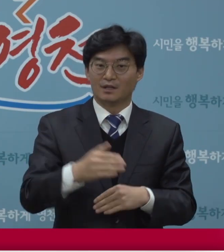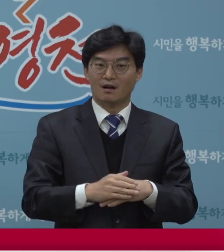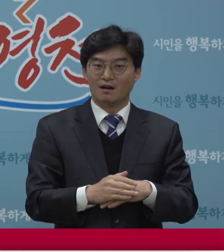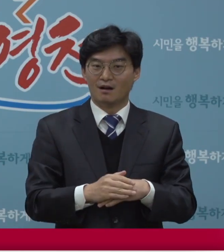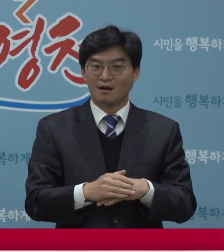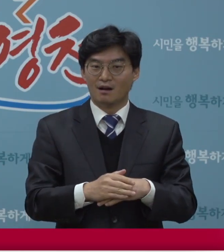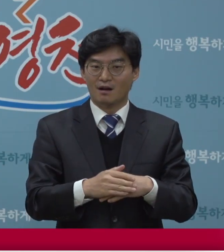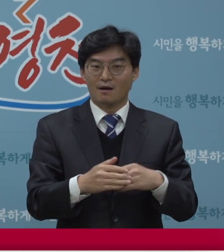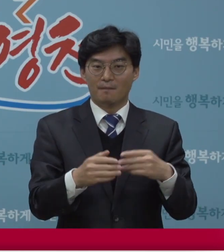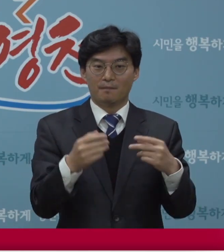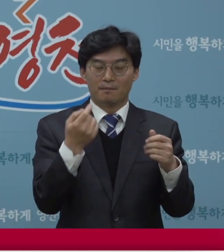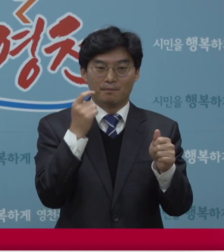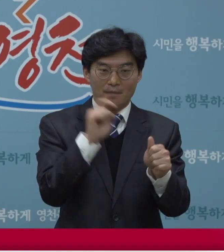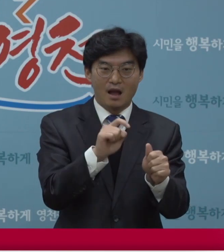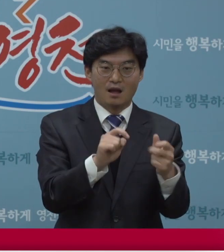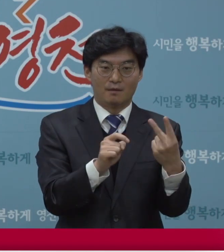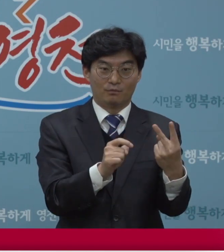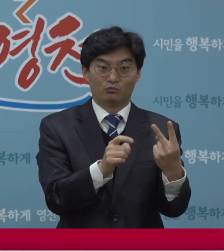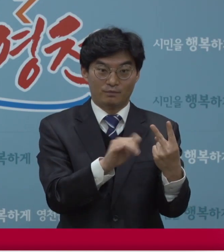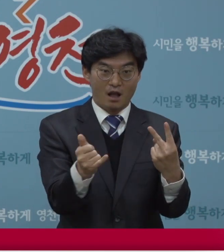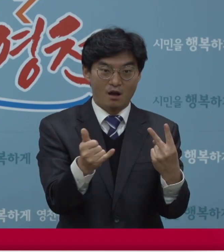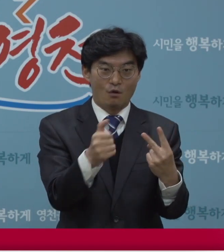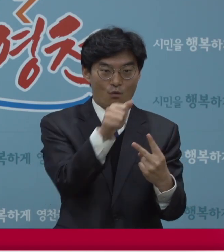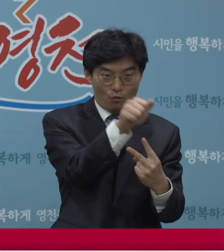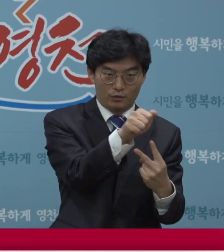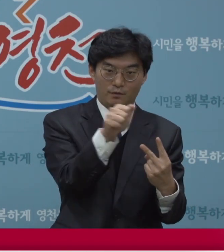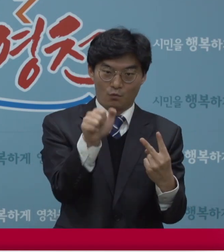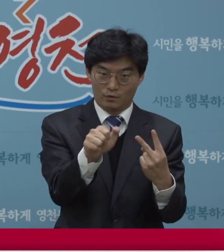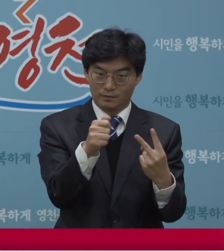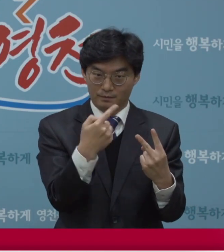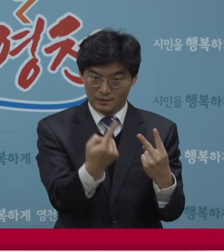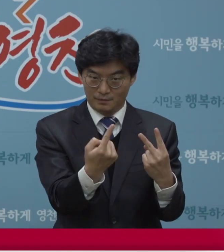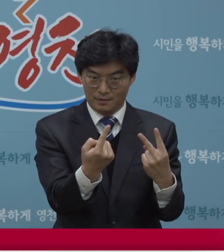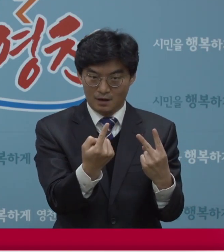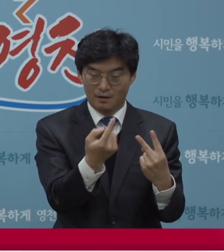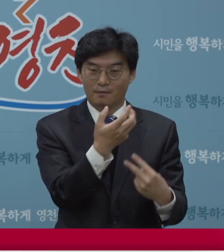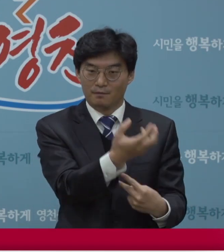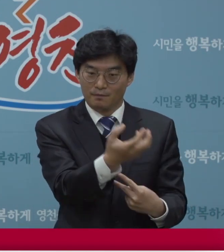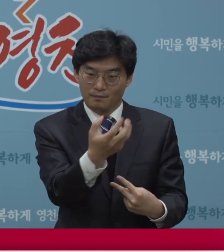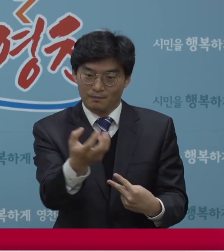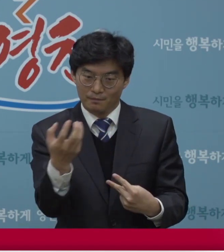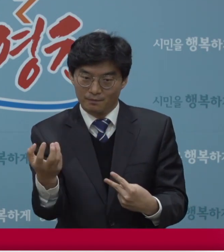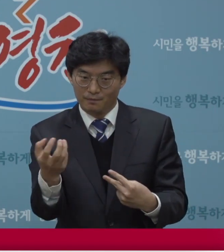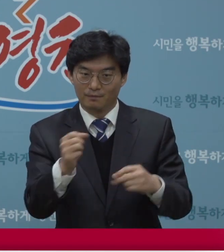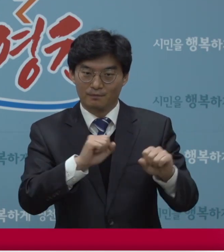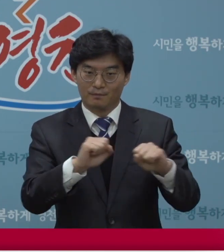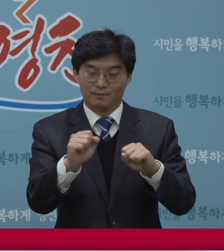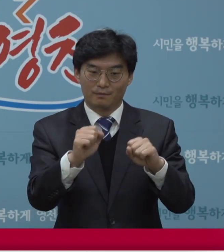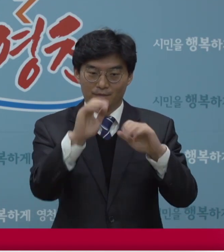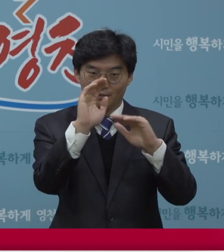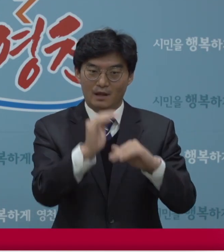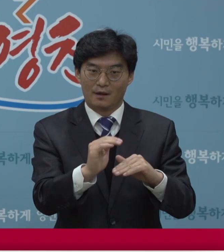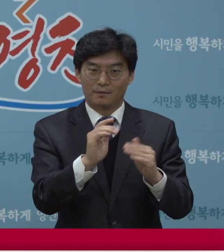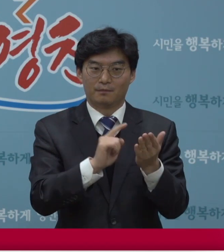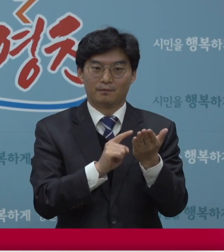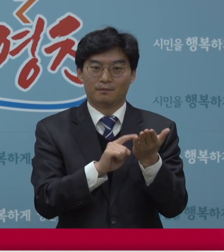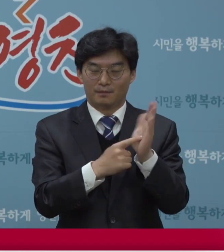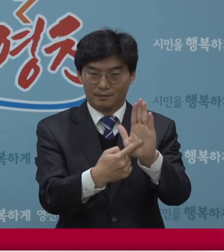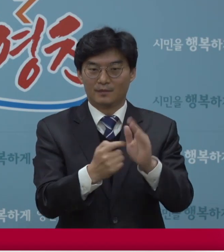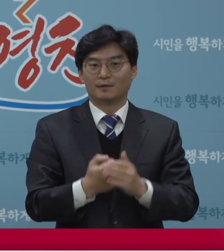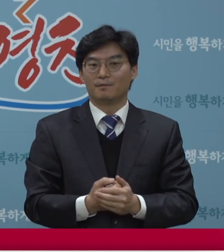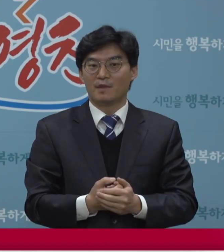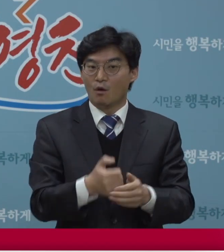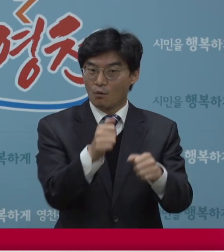양성 판정을 받은 50번, 51번 확진자의 이동 동선을 말씀드리겠습니다.